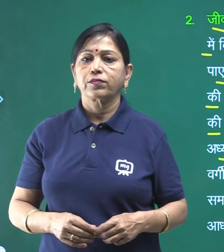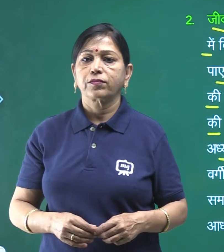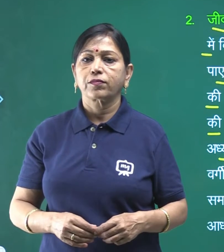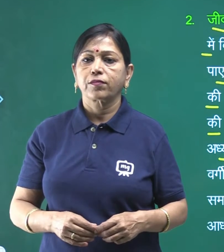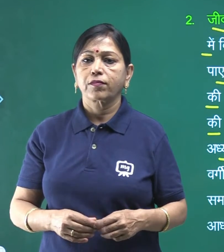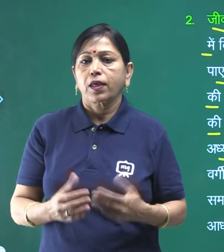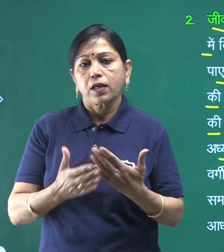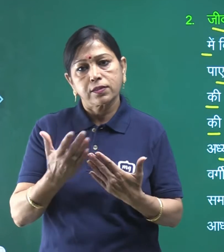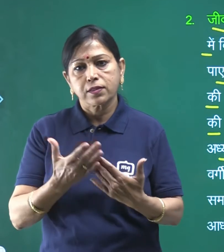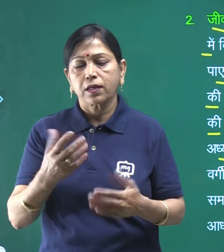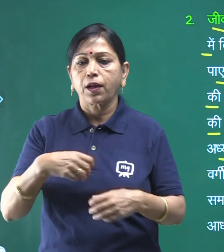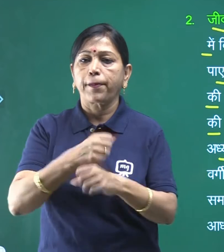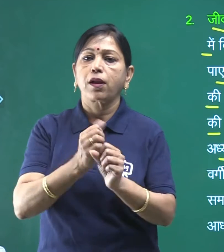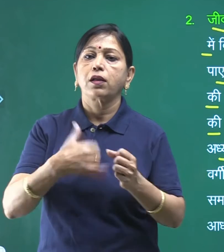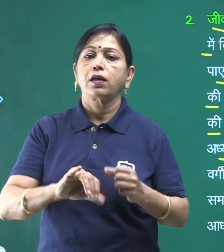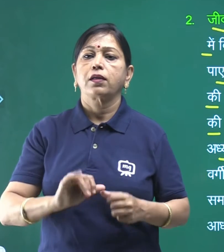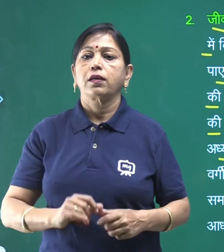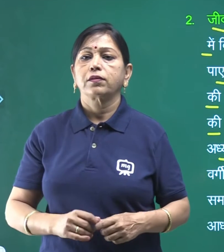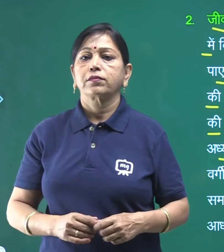सरल बनाने के लिए